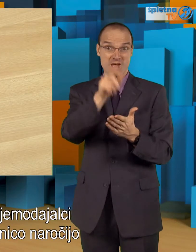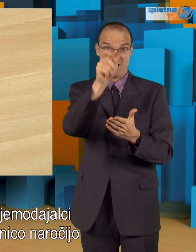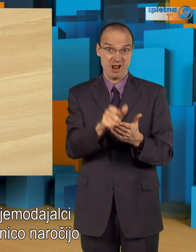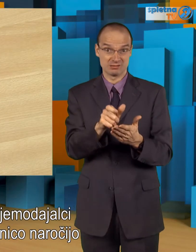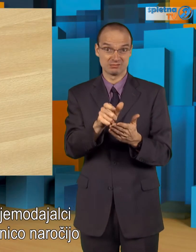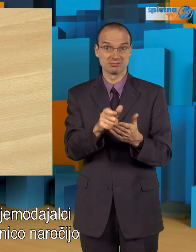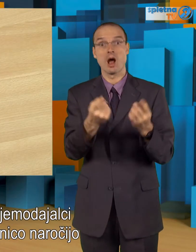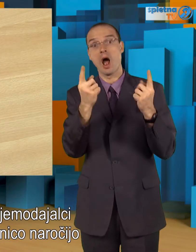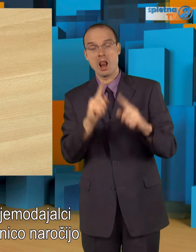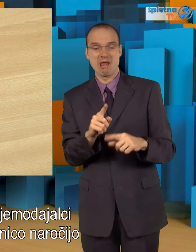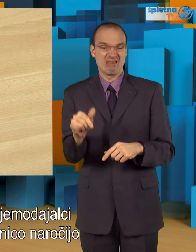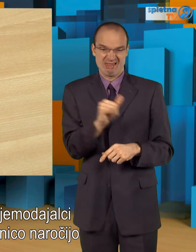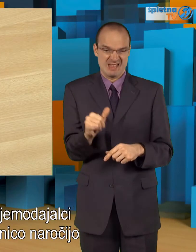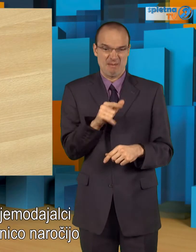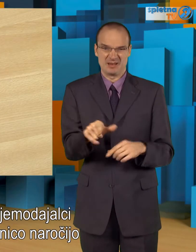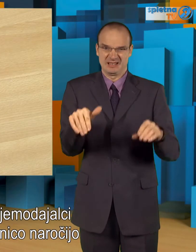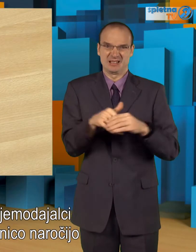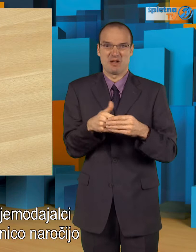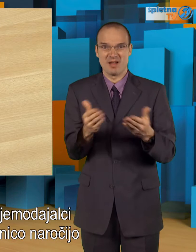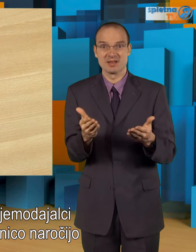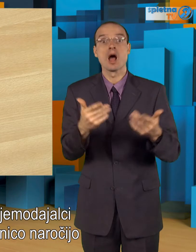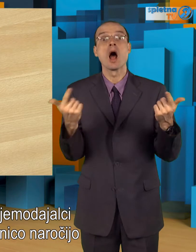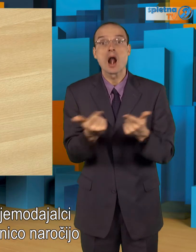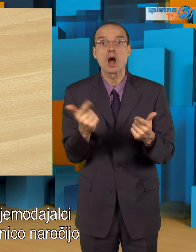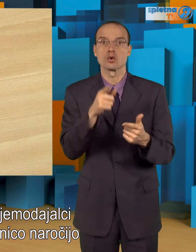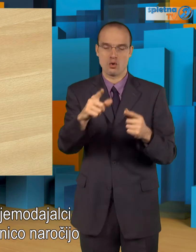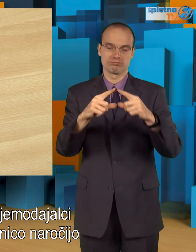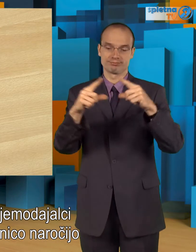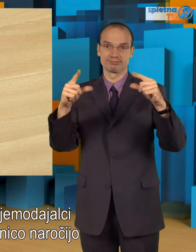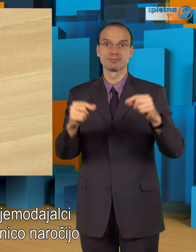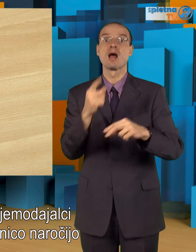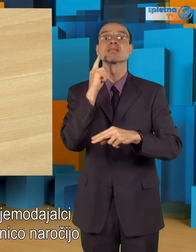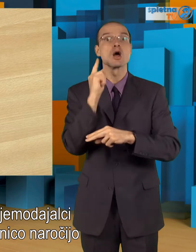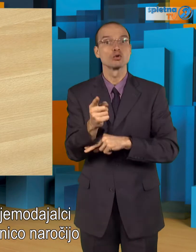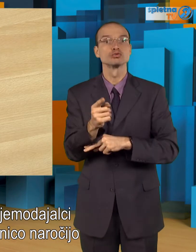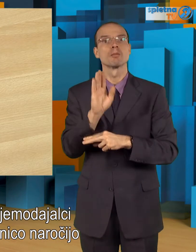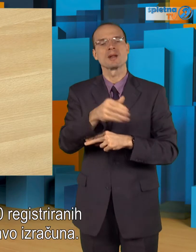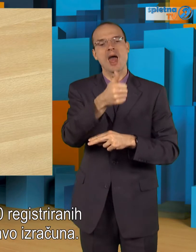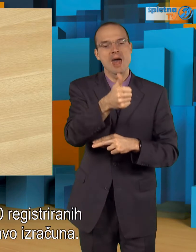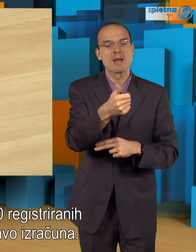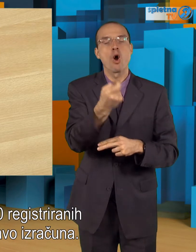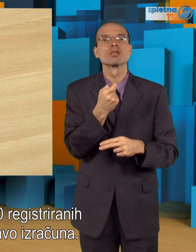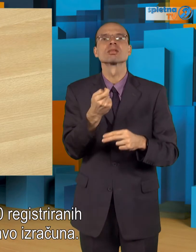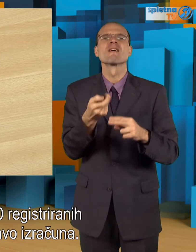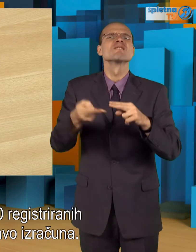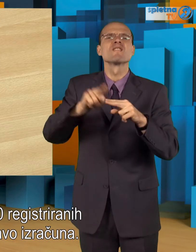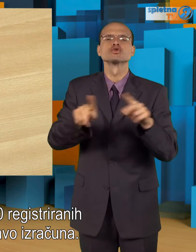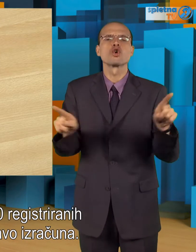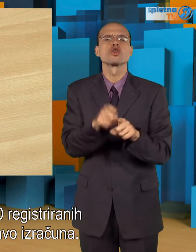Prodajalci oziroma najemodajalci lahko energetsko izkaznico naročijo pri enem od več kot 150 registriranih